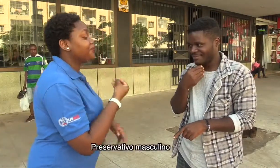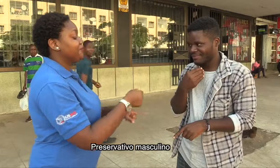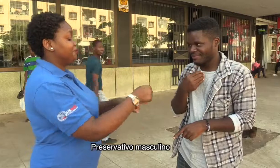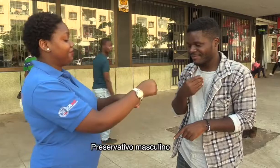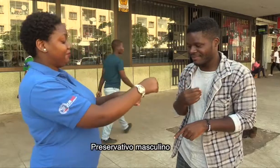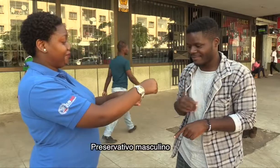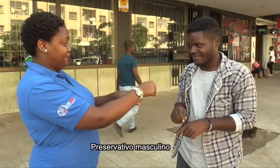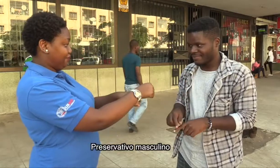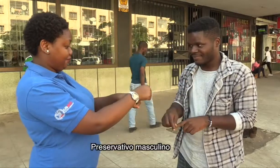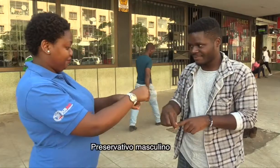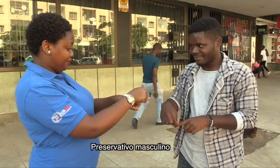Preservativo masculino.